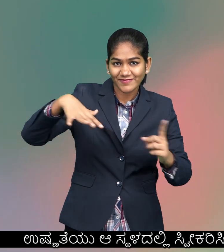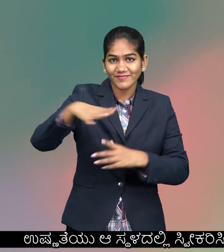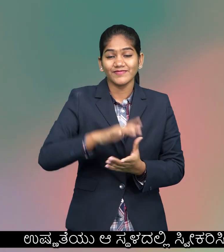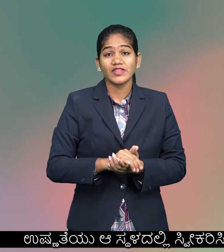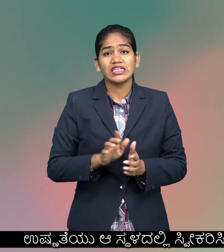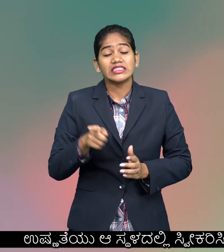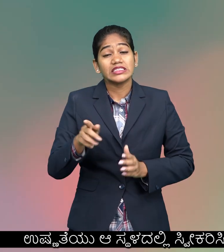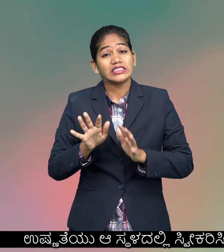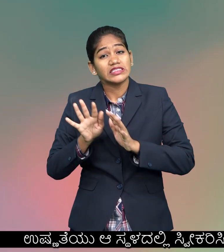ಅನ್ನು ಅವಲಂಬಿಸುತ್ತದೆ.